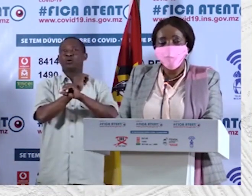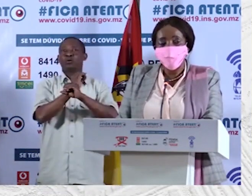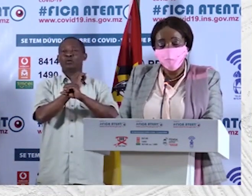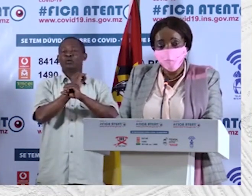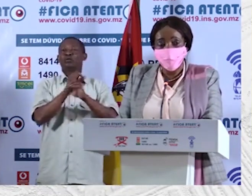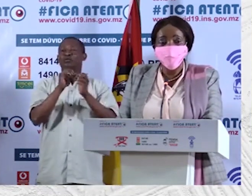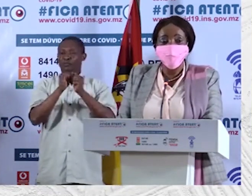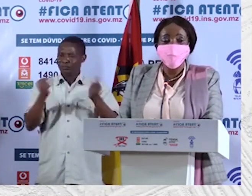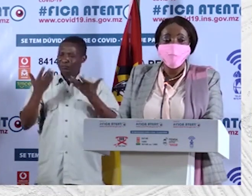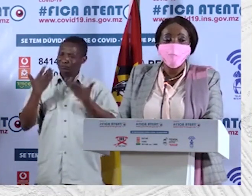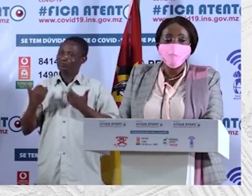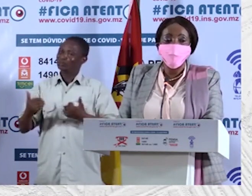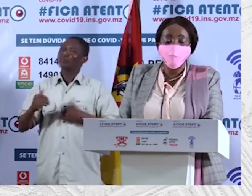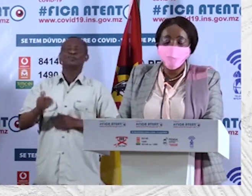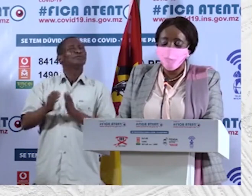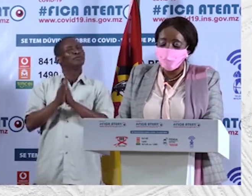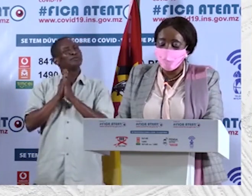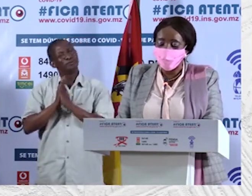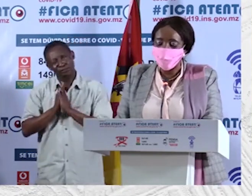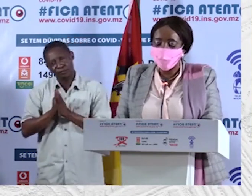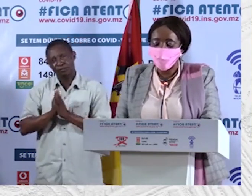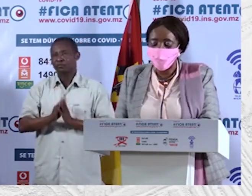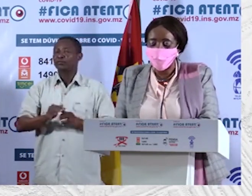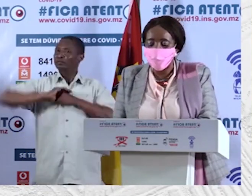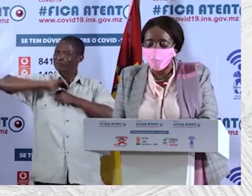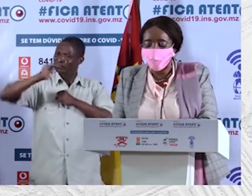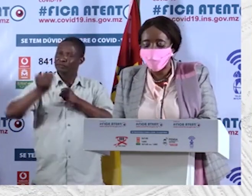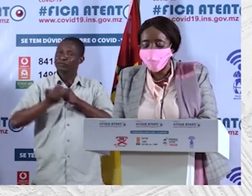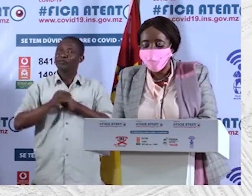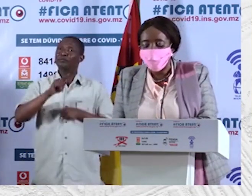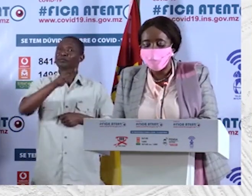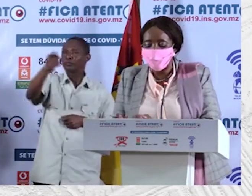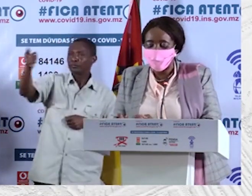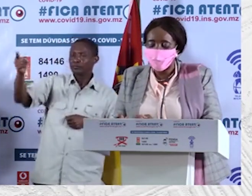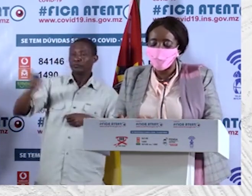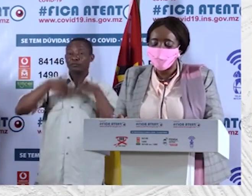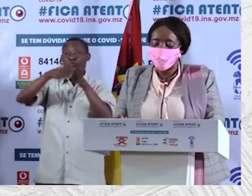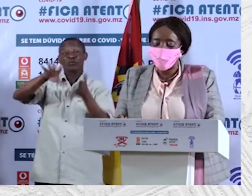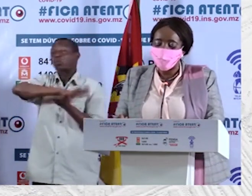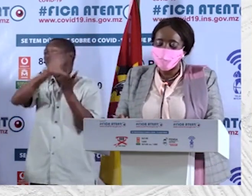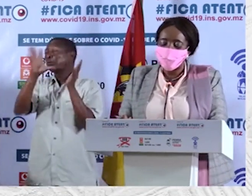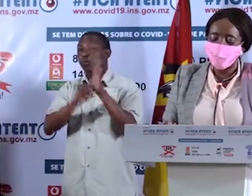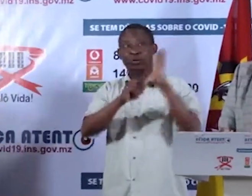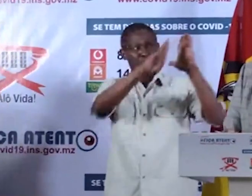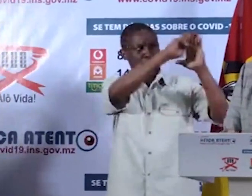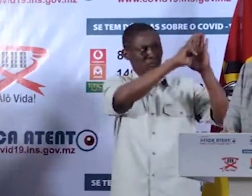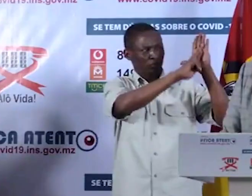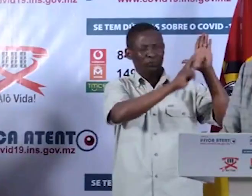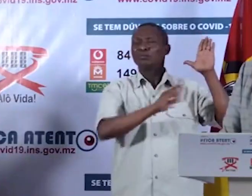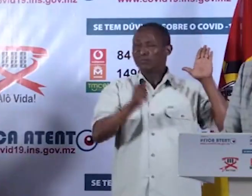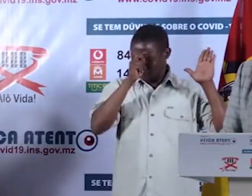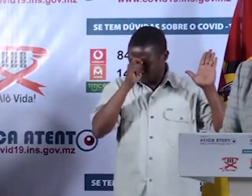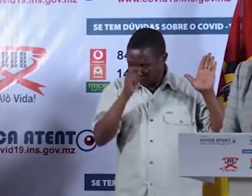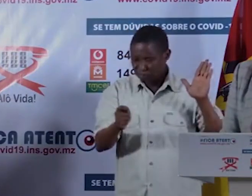que, uma vez mais, cumpramos todas as recomendações para a prevenção do Covid-19.